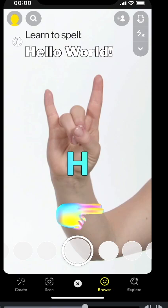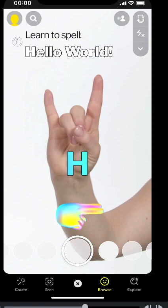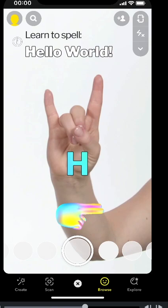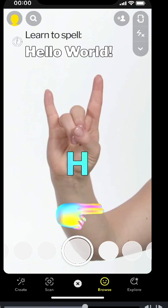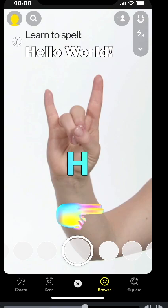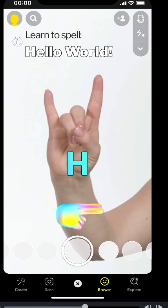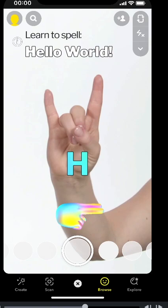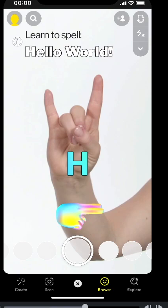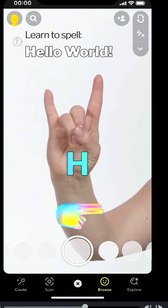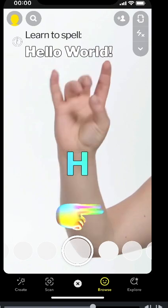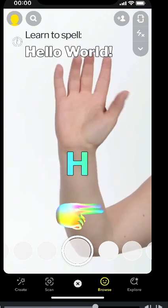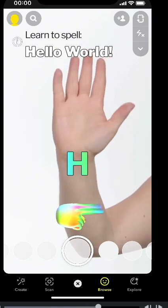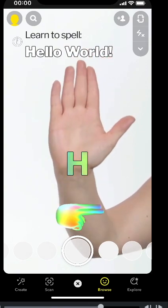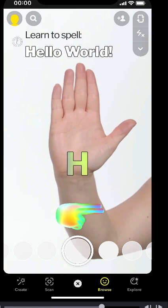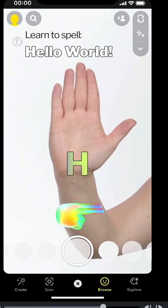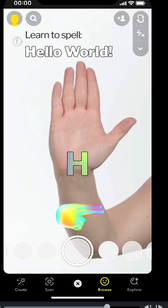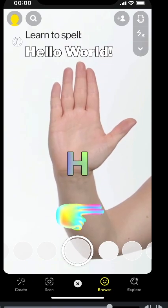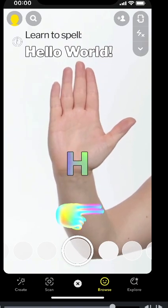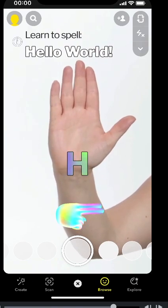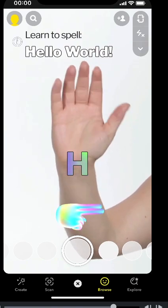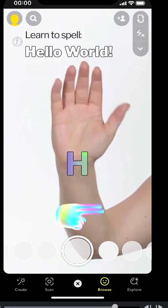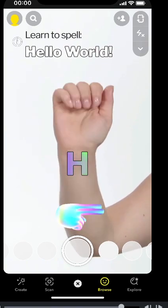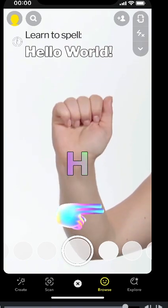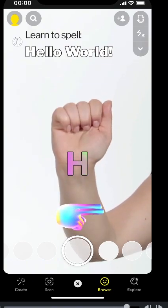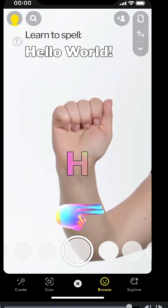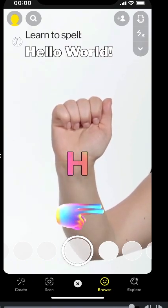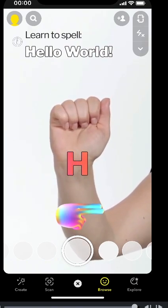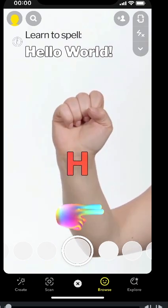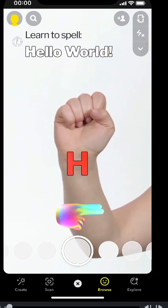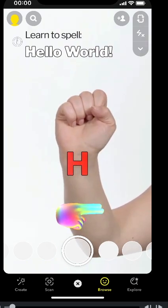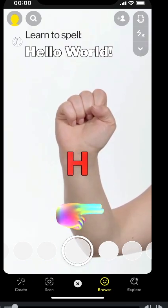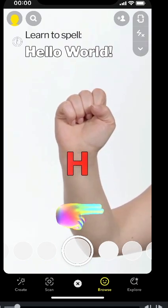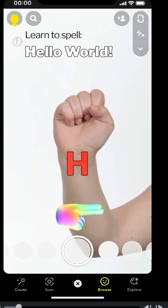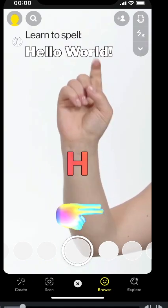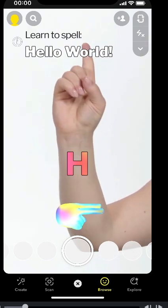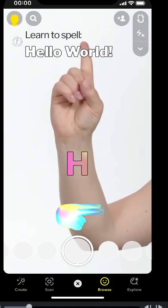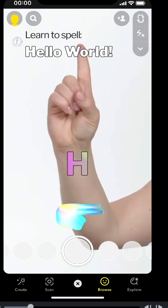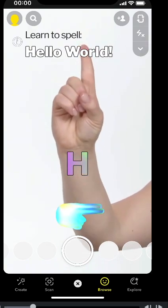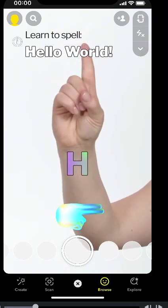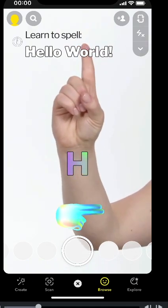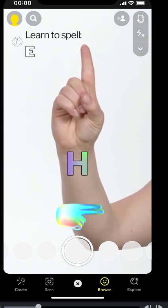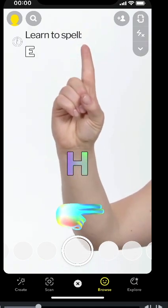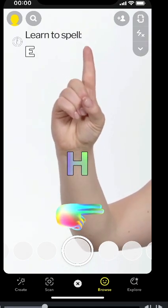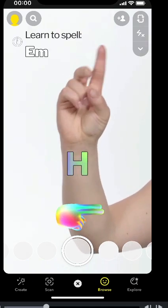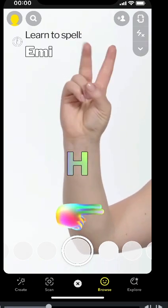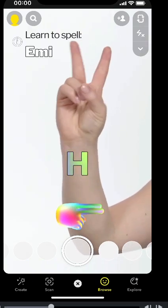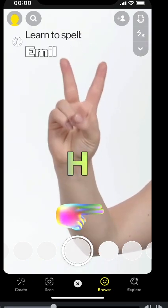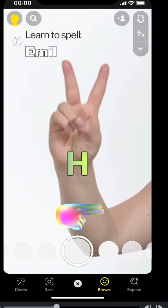anunciando nuestro logro. Aquí cambiaré el texto y agregaré mi nombre.